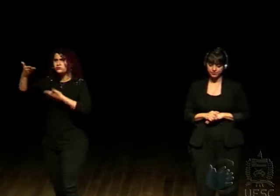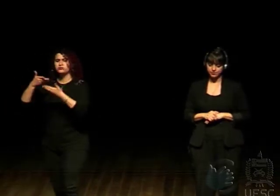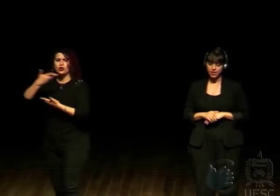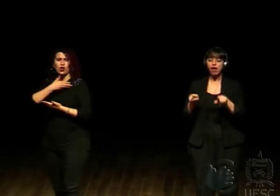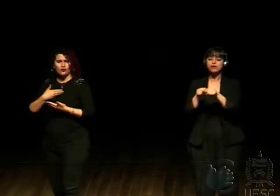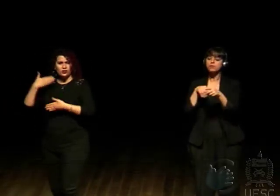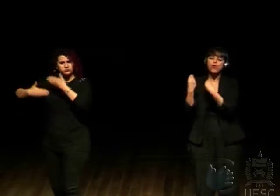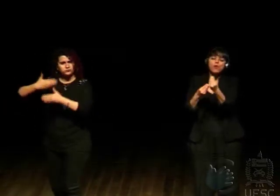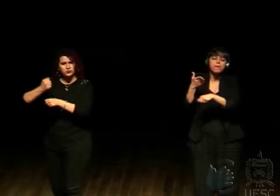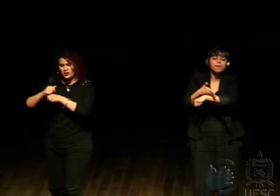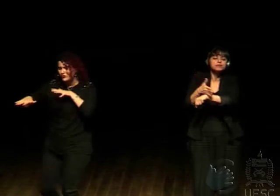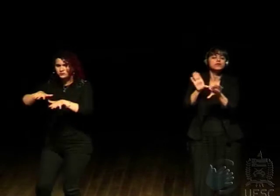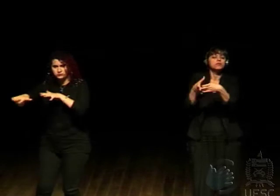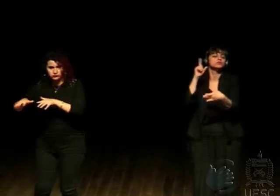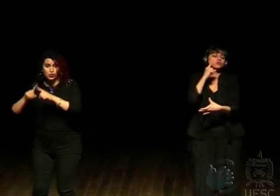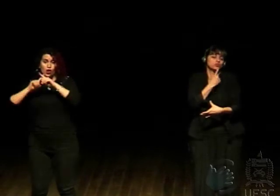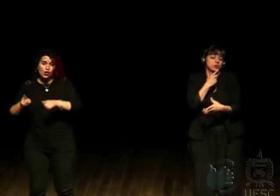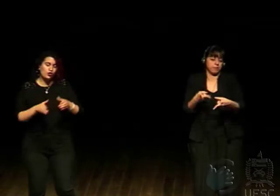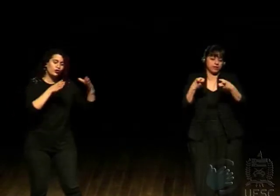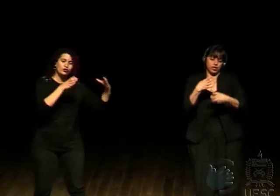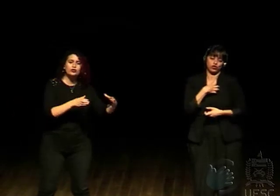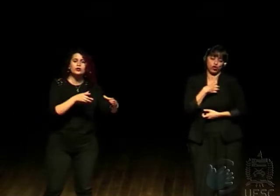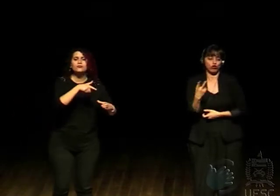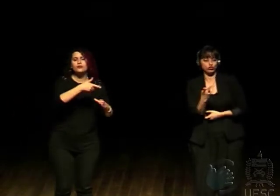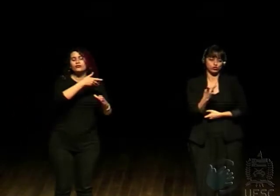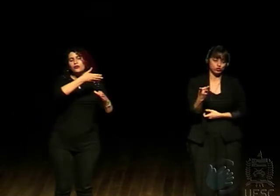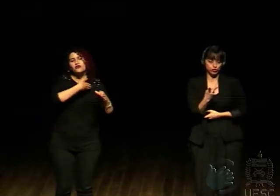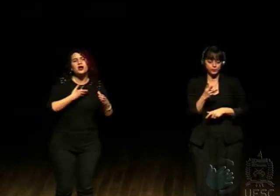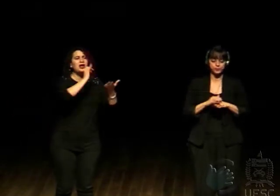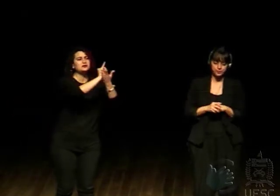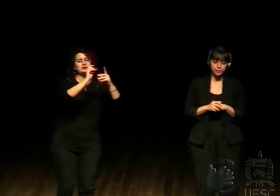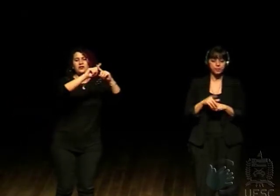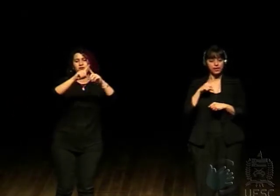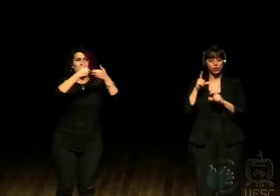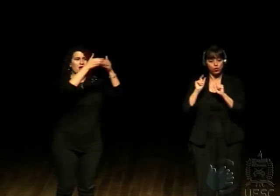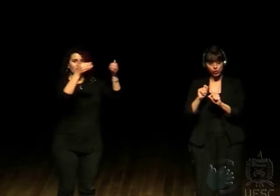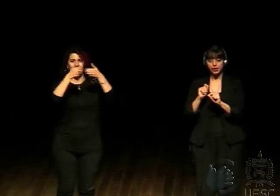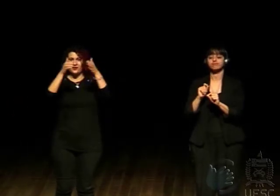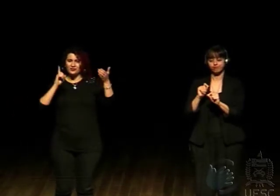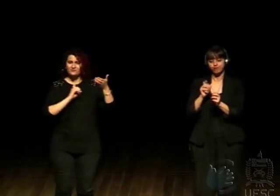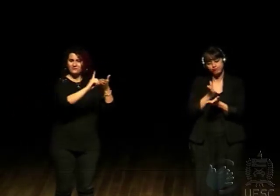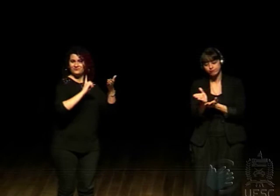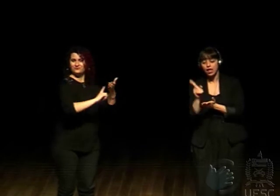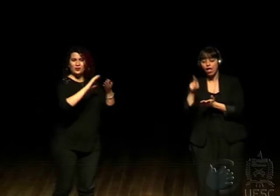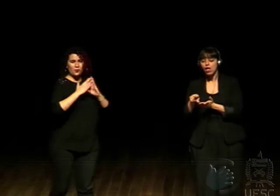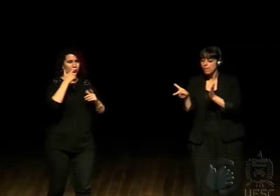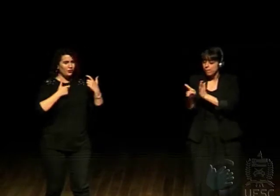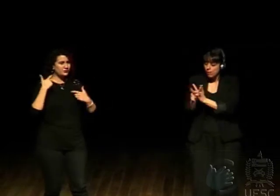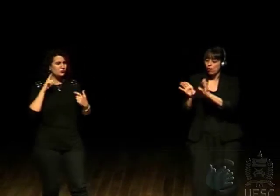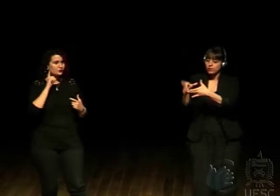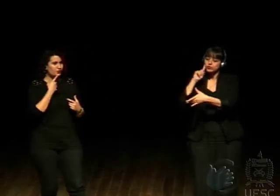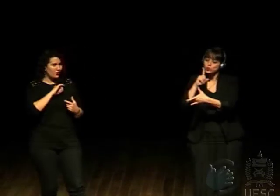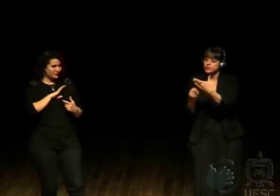Respecto a esta participación, nos hemos dado cuenta que hay dos formas. Por una parte, acciones de la propia comunidad, que la propia comunidad sorda